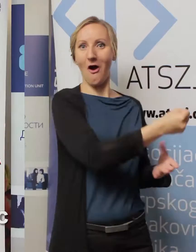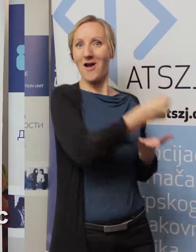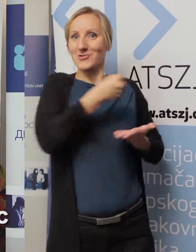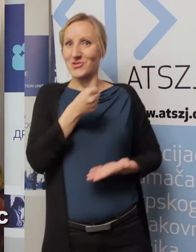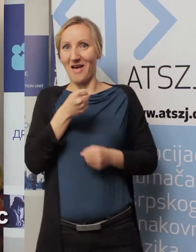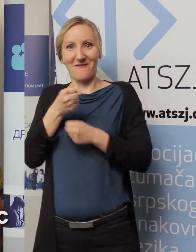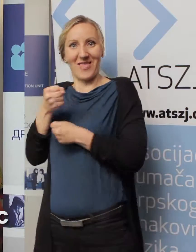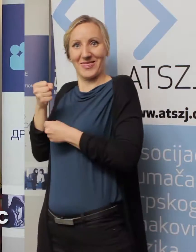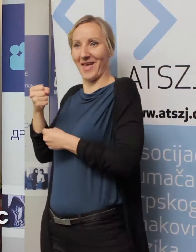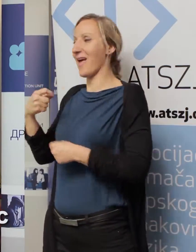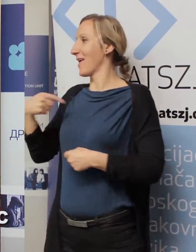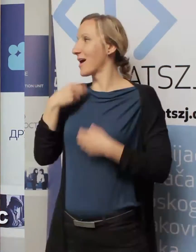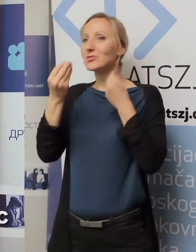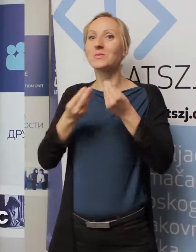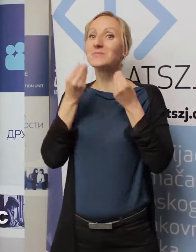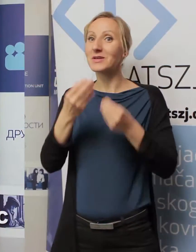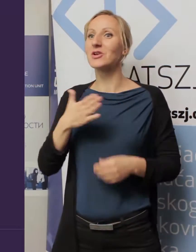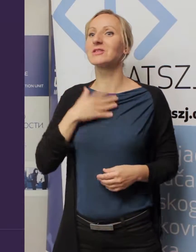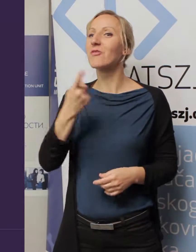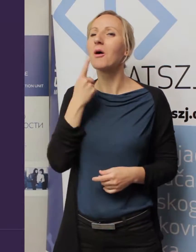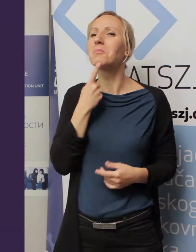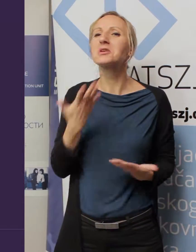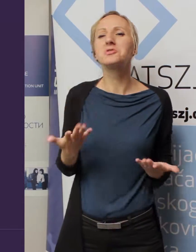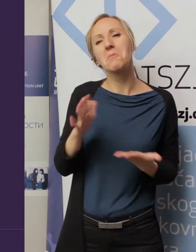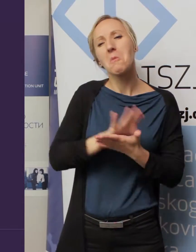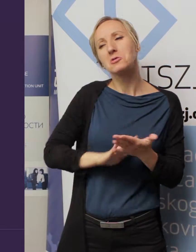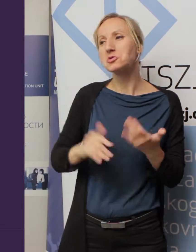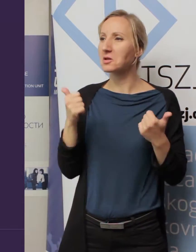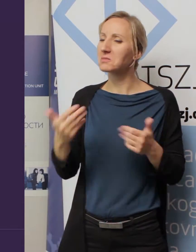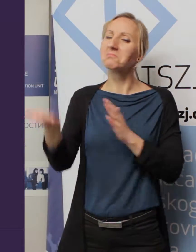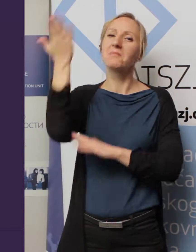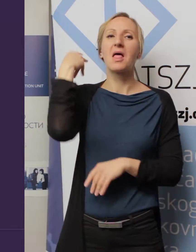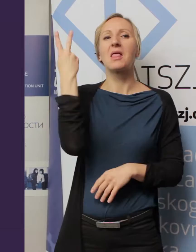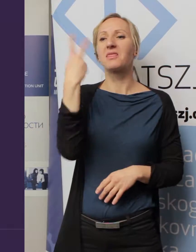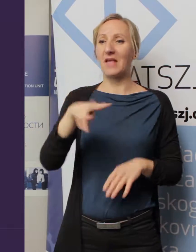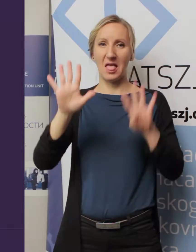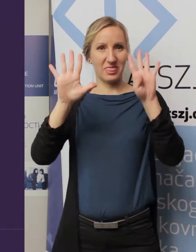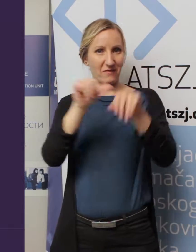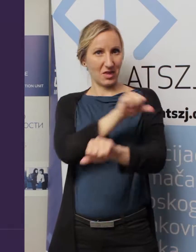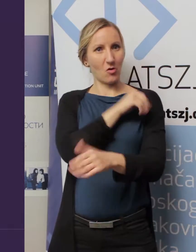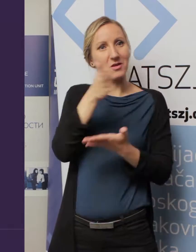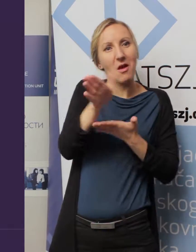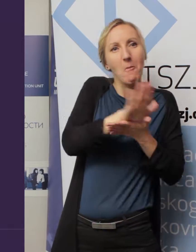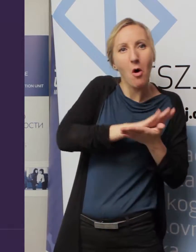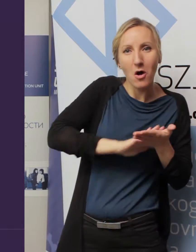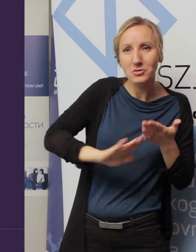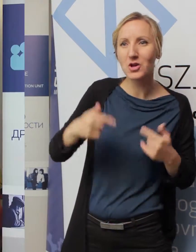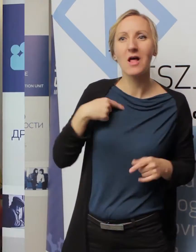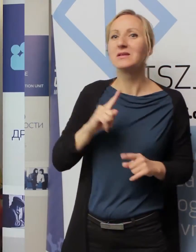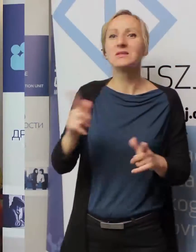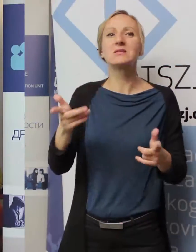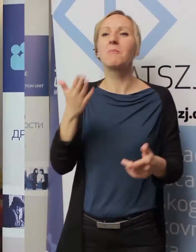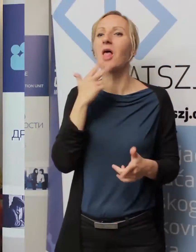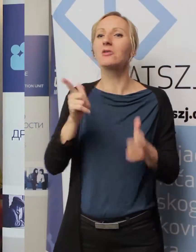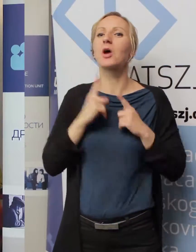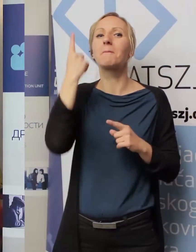pripala štafeta i ja ću vam ispričati svoju priču koja je počela pa sada možda već davne 2009. godine. Ja